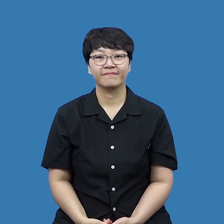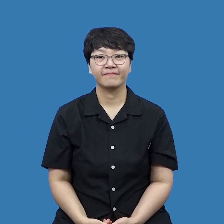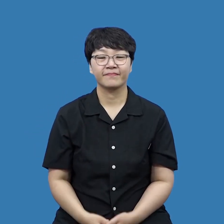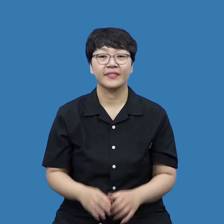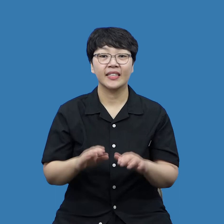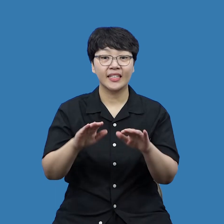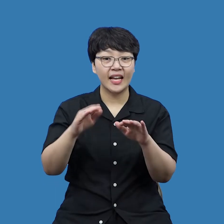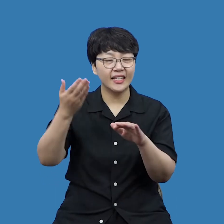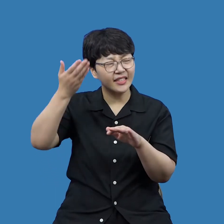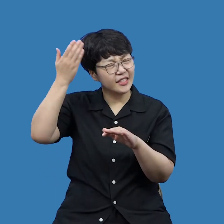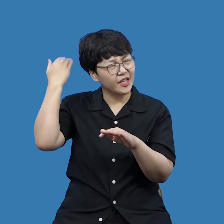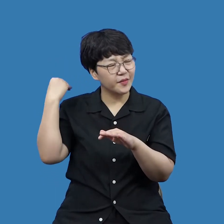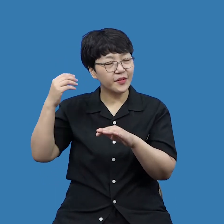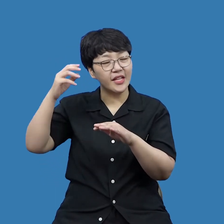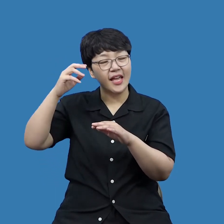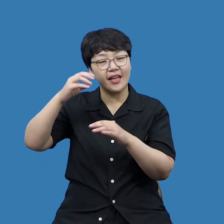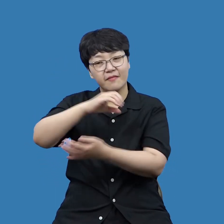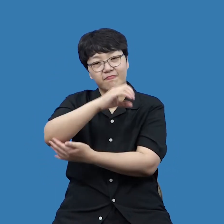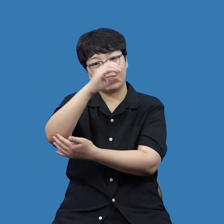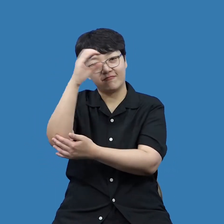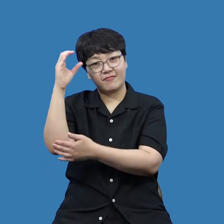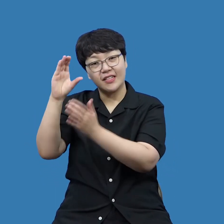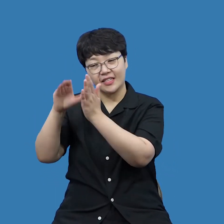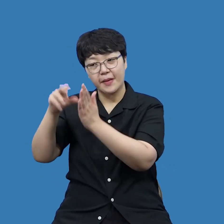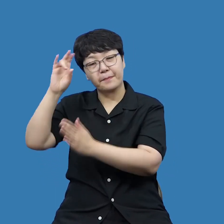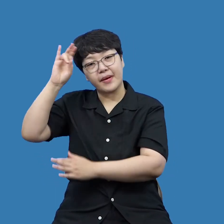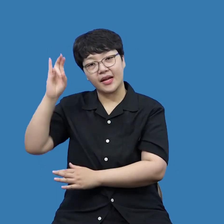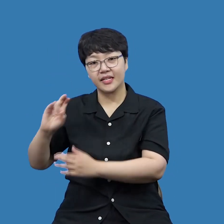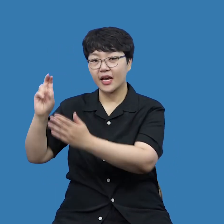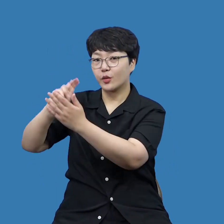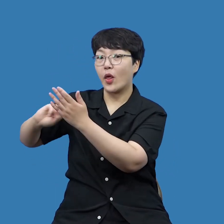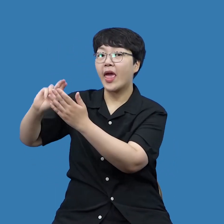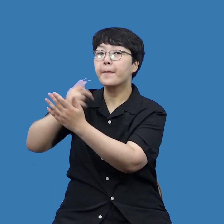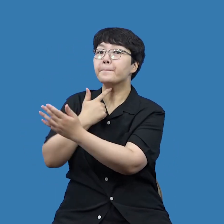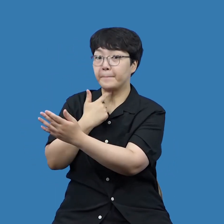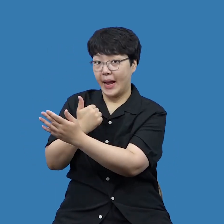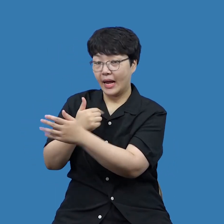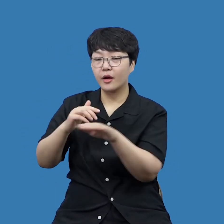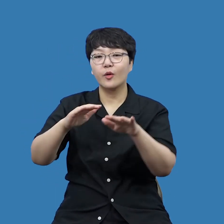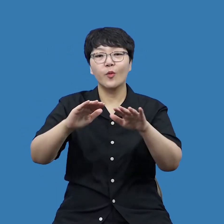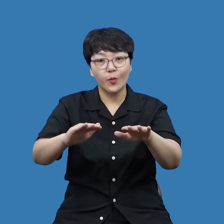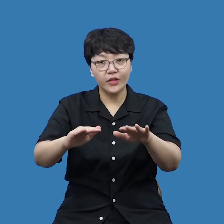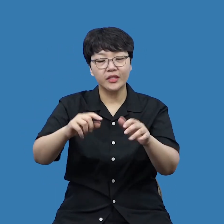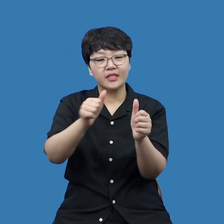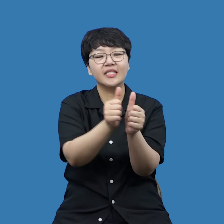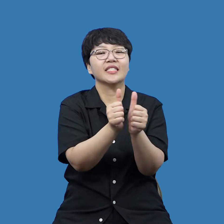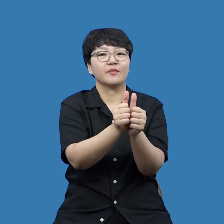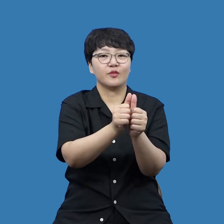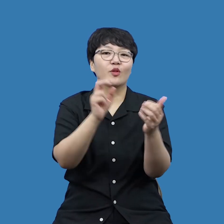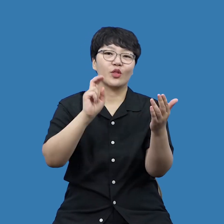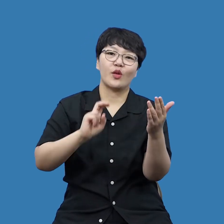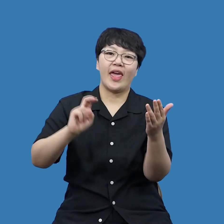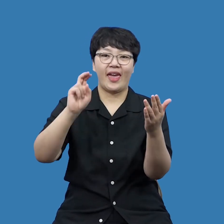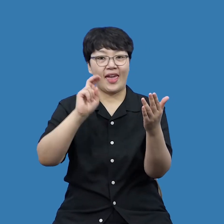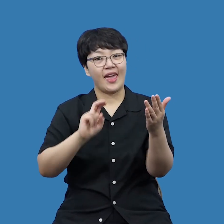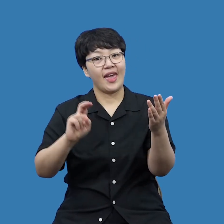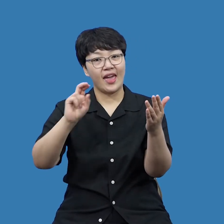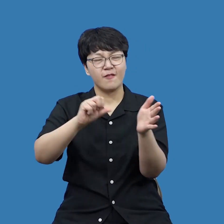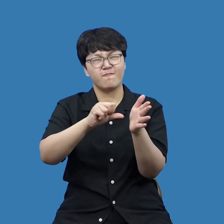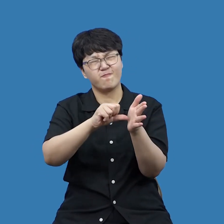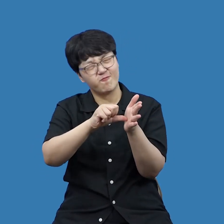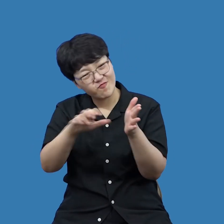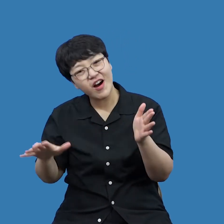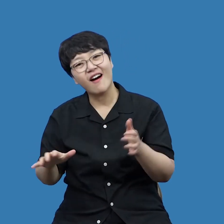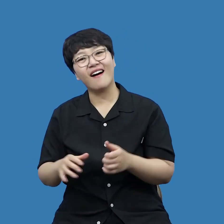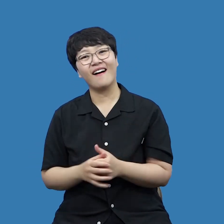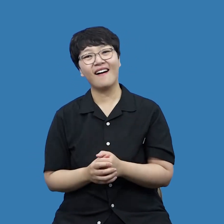성탄절에 마리아의 노래를 봤잖아요. 마리아의 노래. 근데 이번에는 시므온의 노래. 자, 이거 유명한 노래예요. 신약